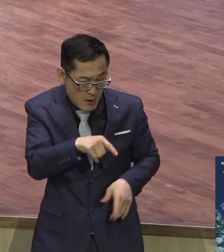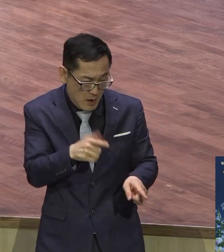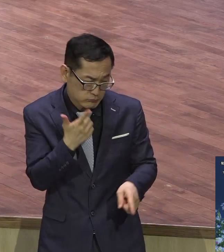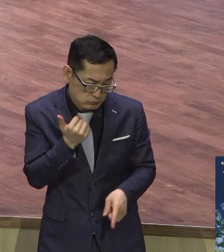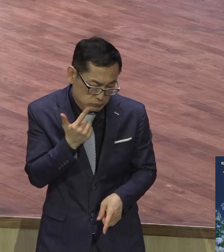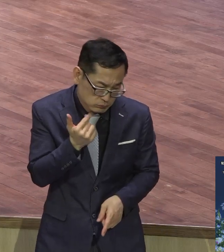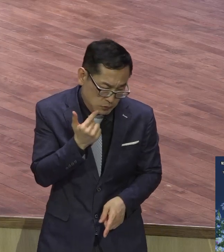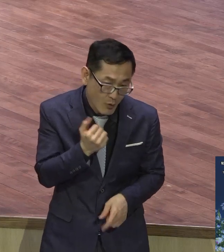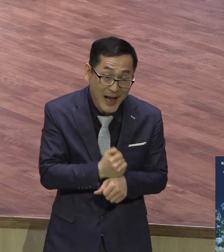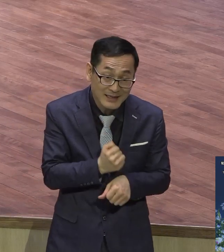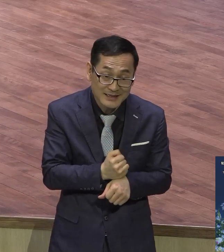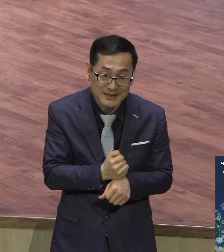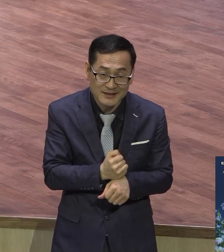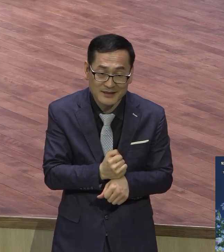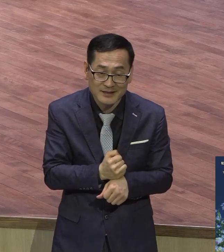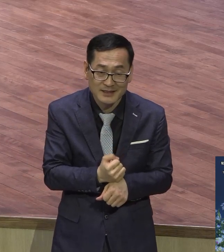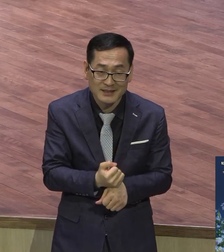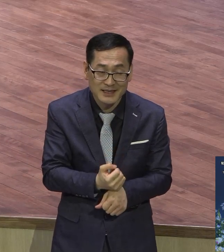쓰임 받기 때문에.